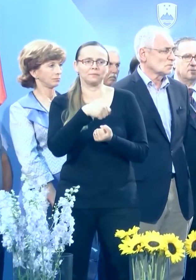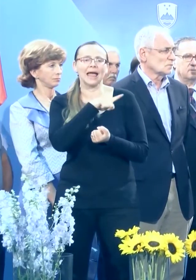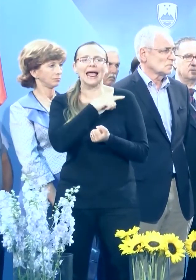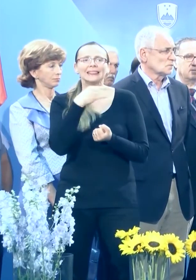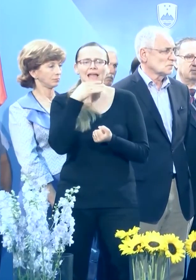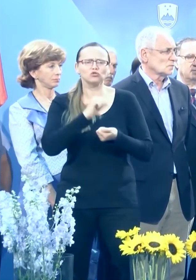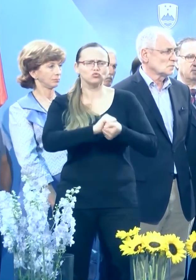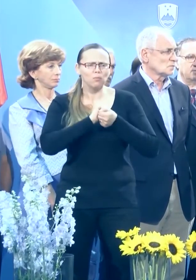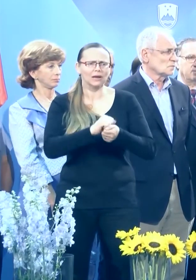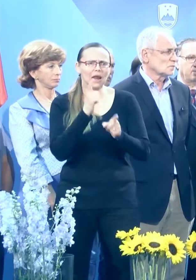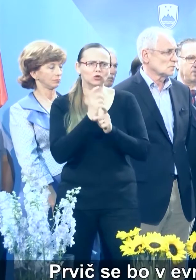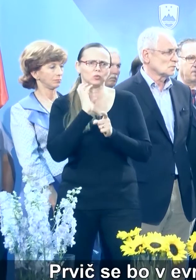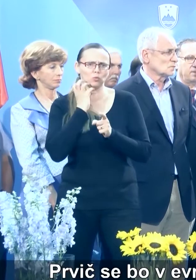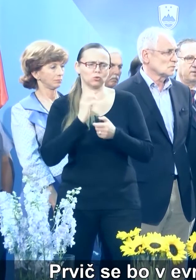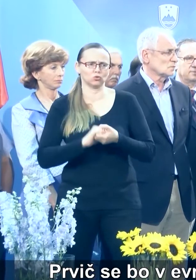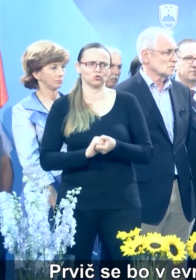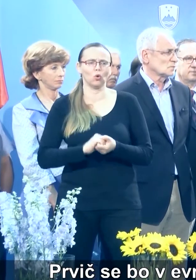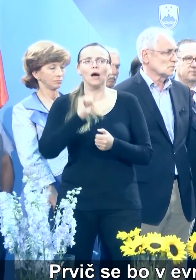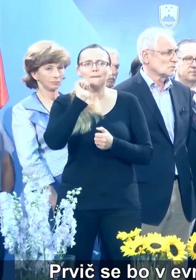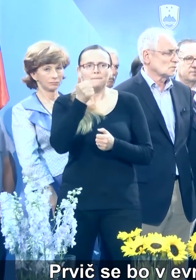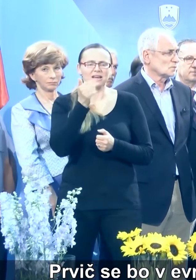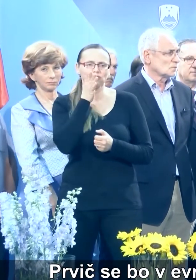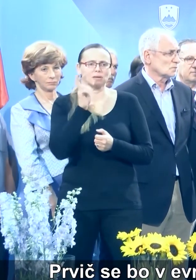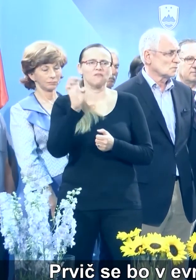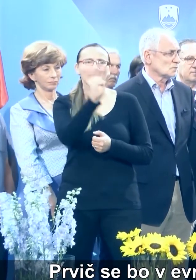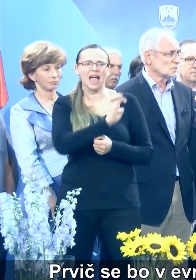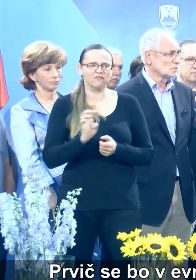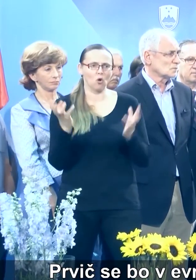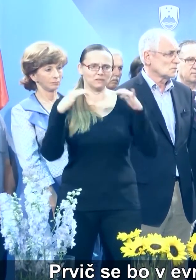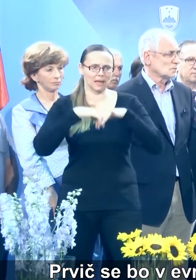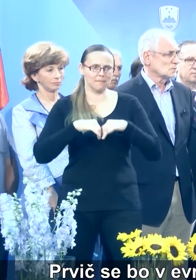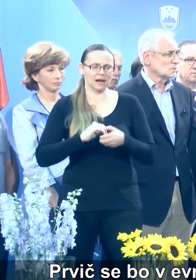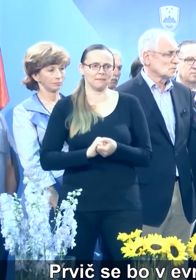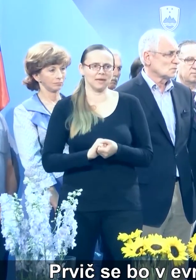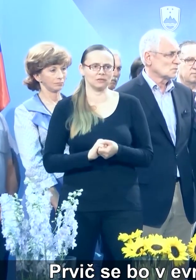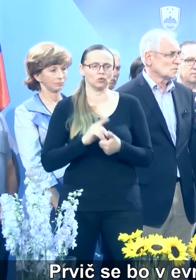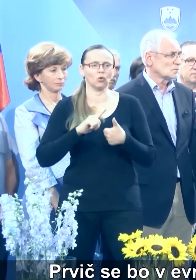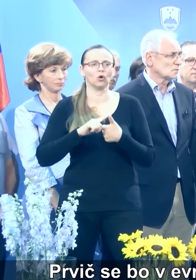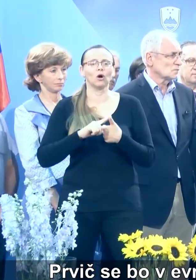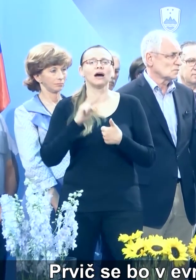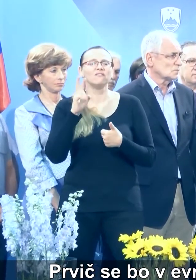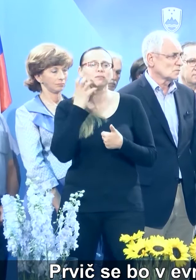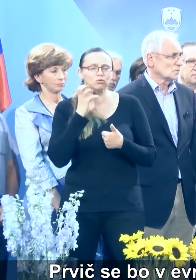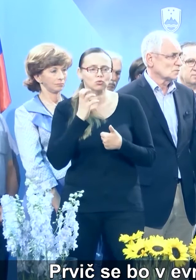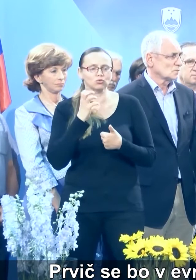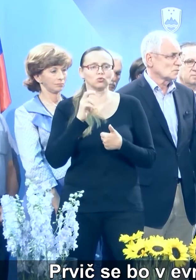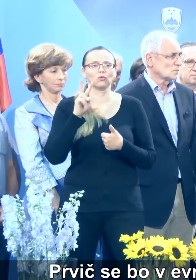borila tudi v Bruslju. Prvič se bo v Evropskem parlamentu v Bruslju, v Strasburgu